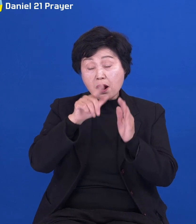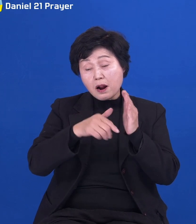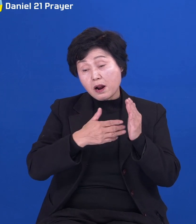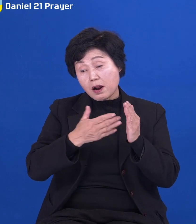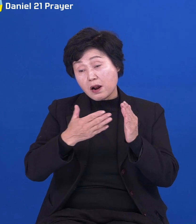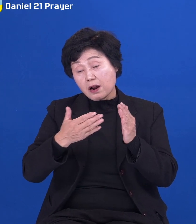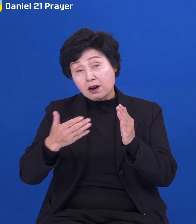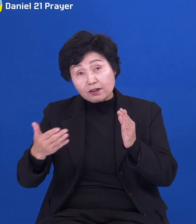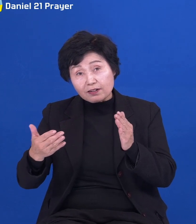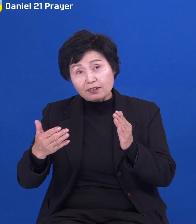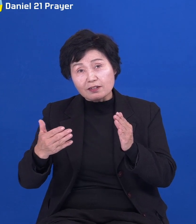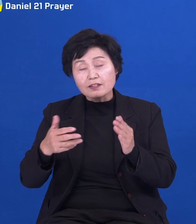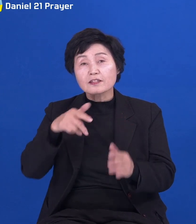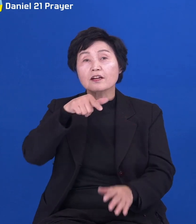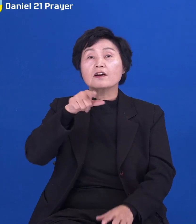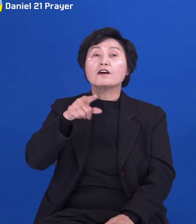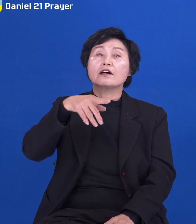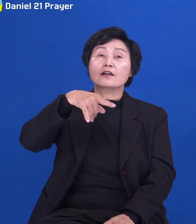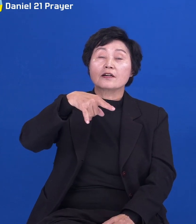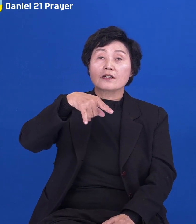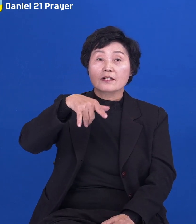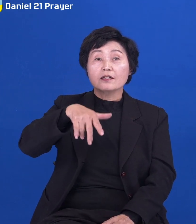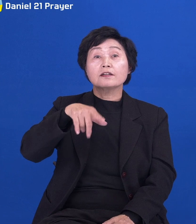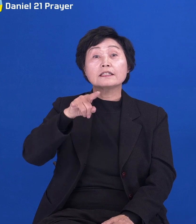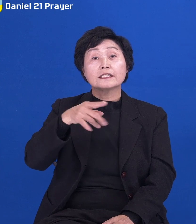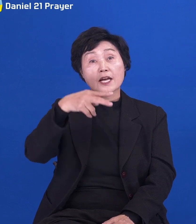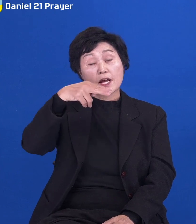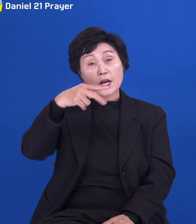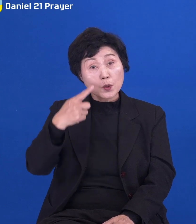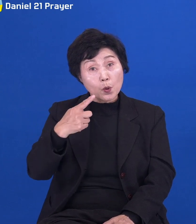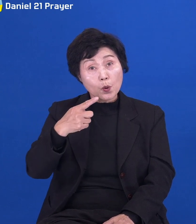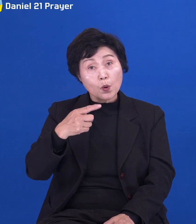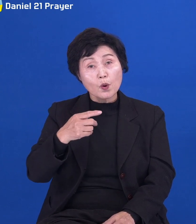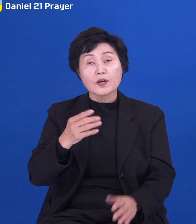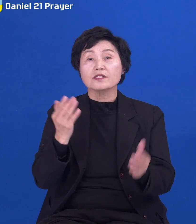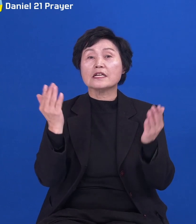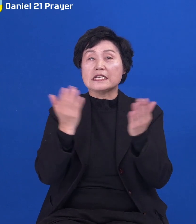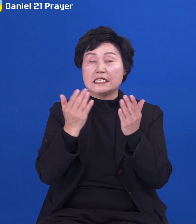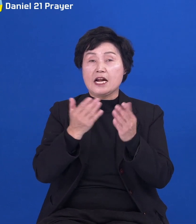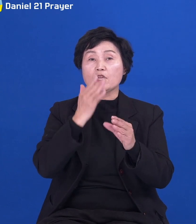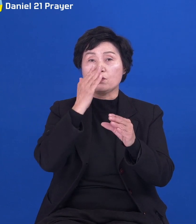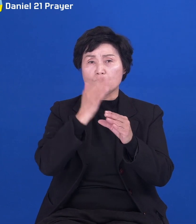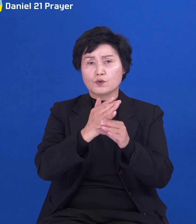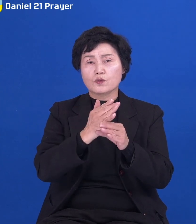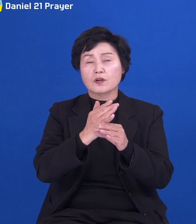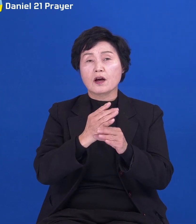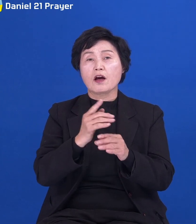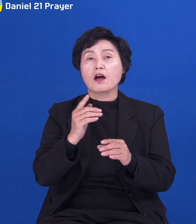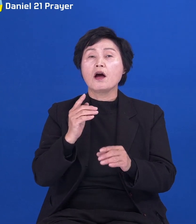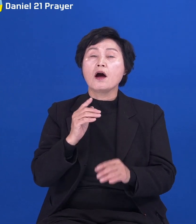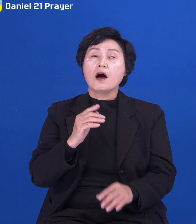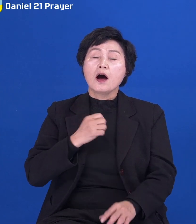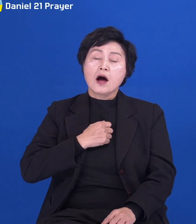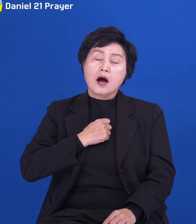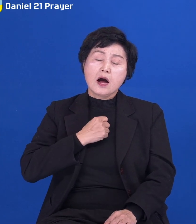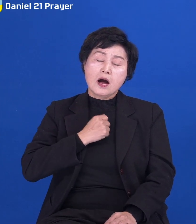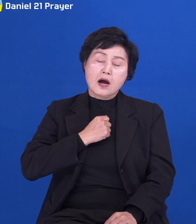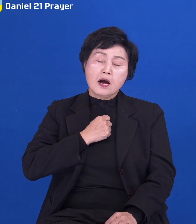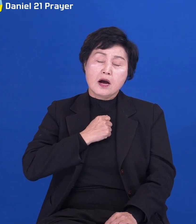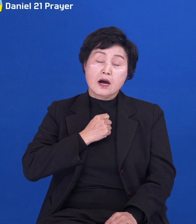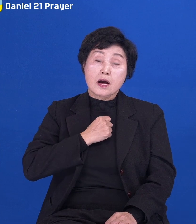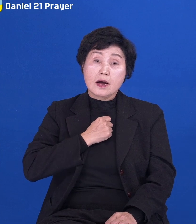대우조선소에서 일을 하고 있었어요. 그렇게 일을 하다가 하루는 이제 너무 속이 답답해가지고 나왔어요.